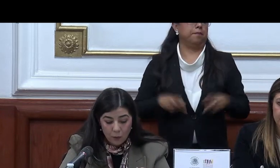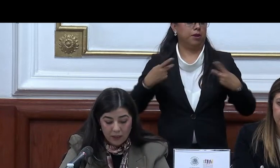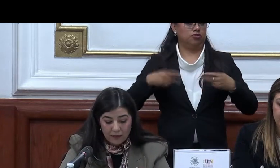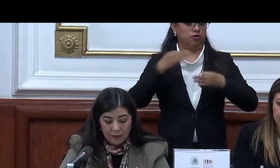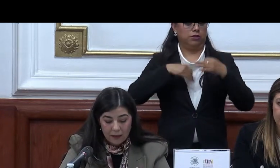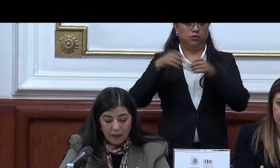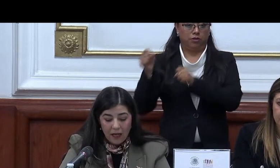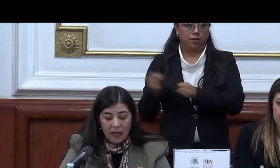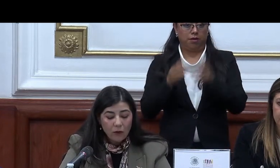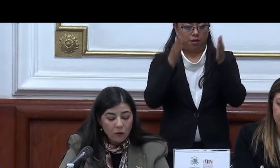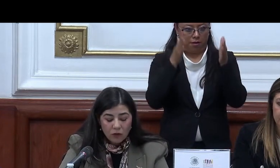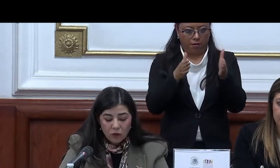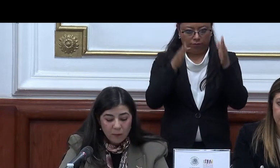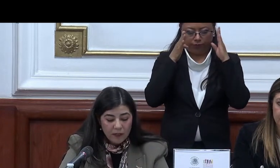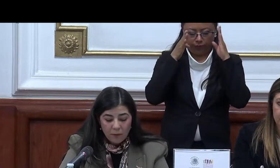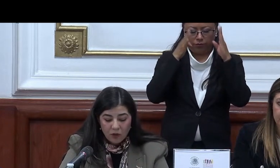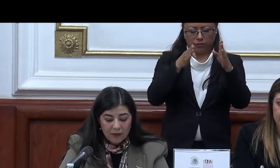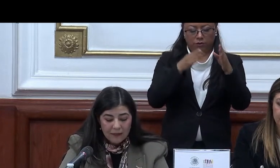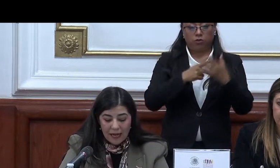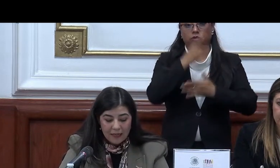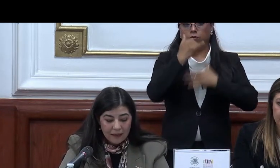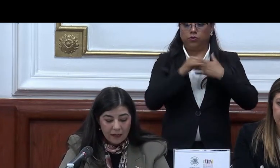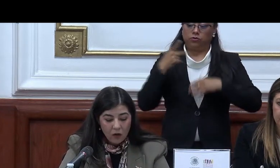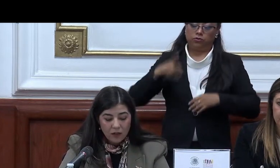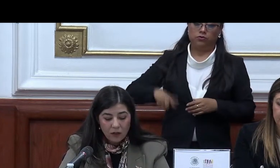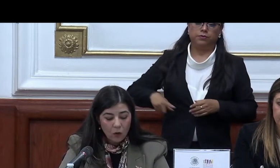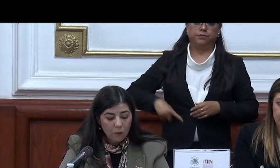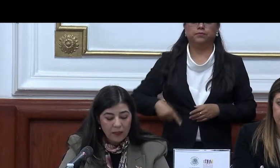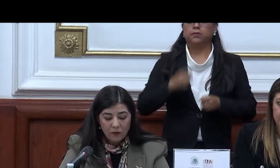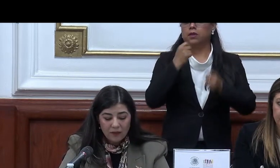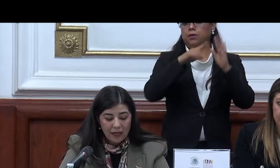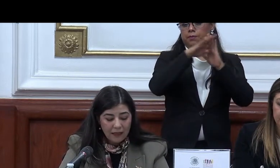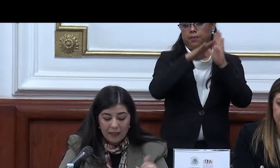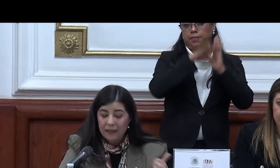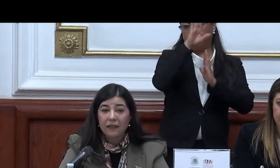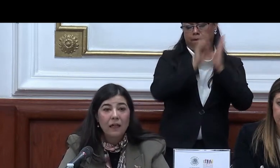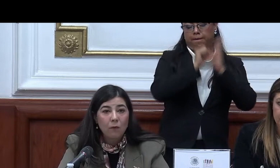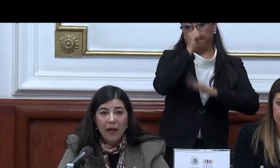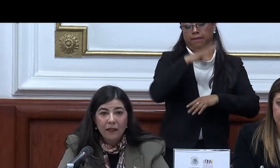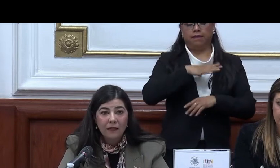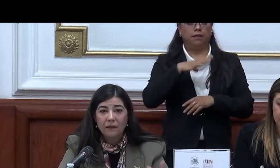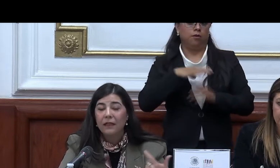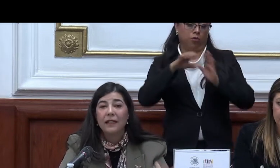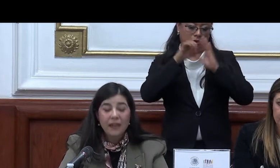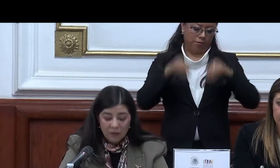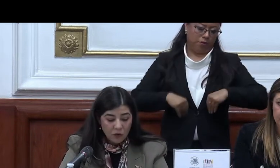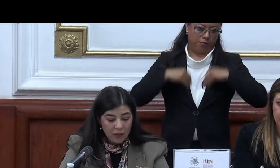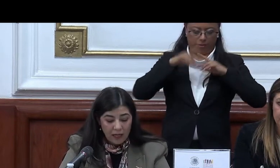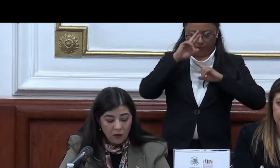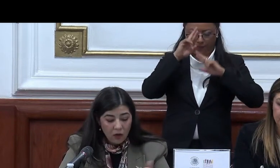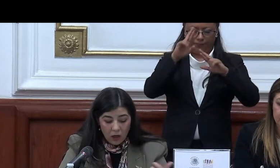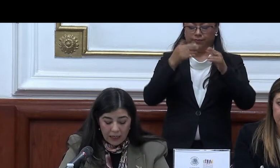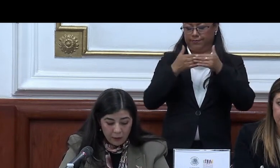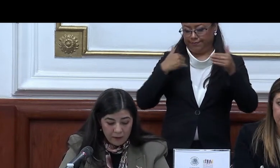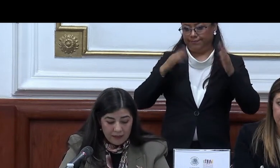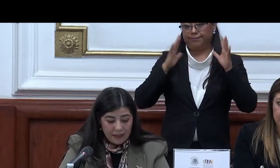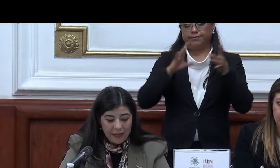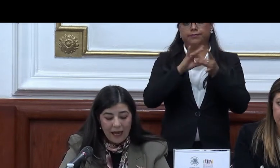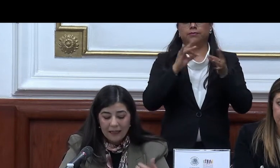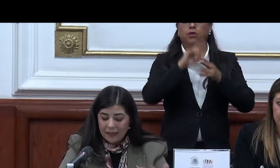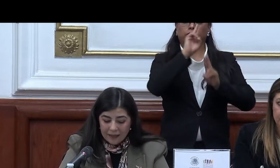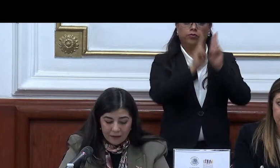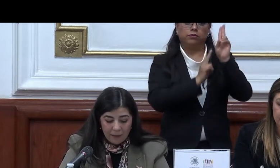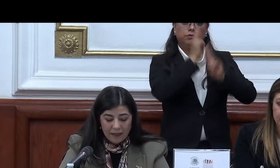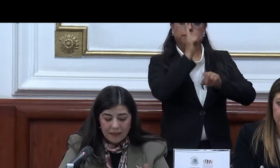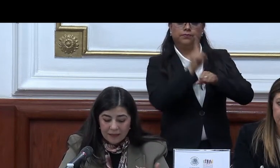políticas públicas. Algunos de los principios esenciales que recoge este documento están la dignidad humana, el ya mencionado, la